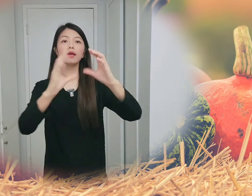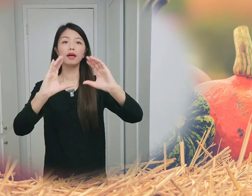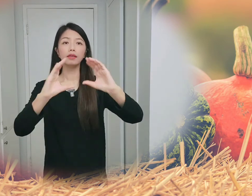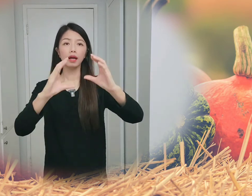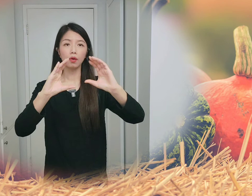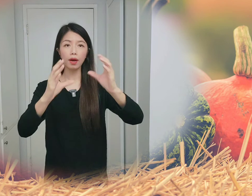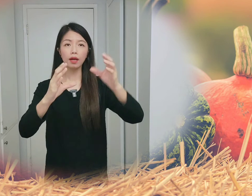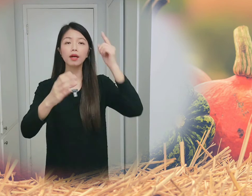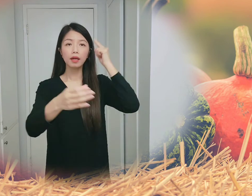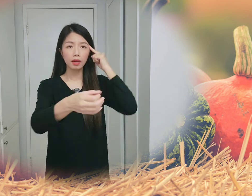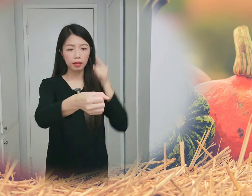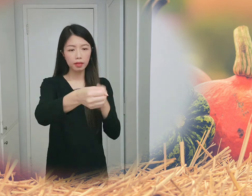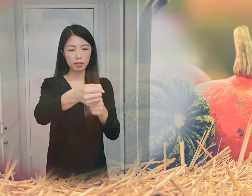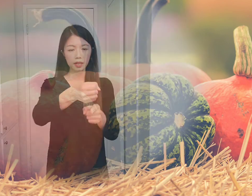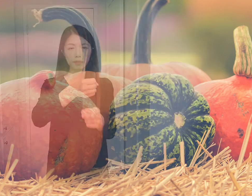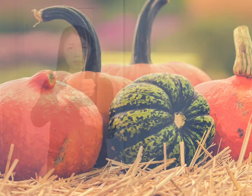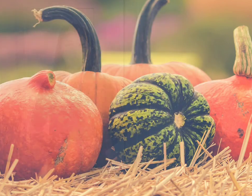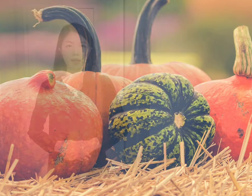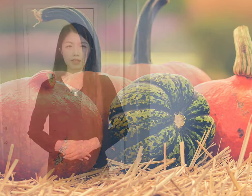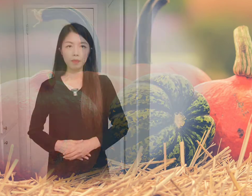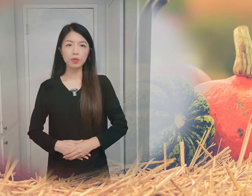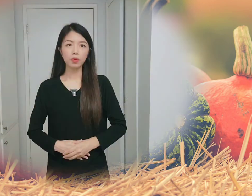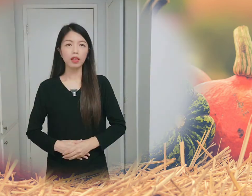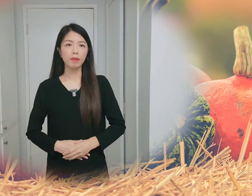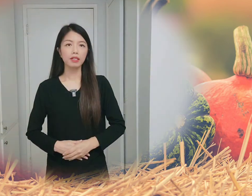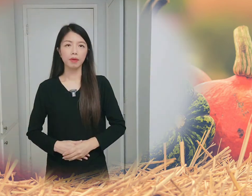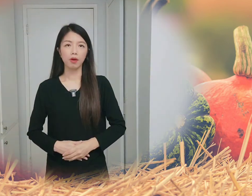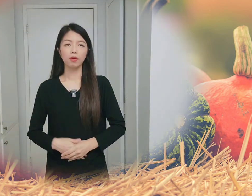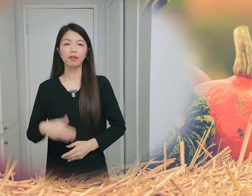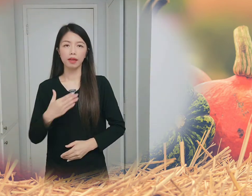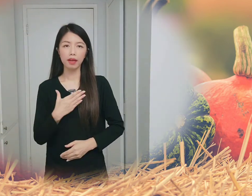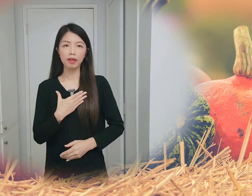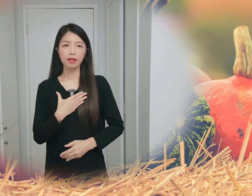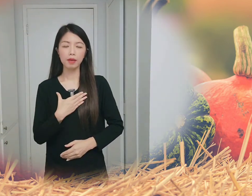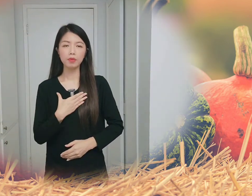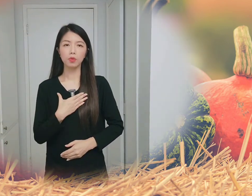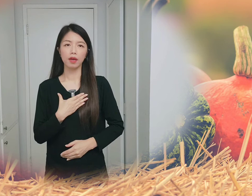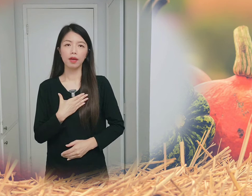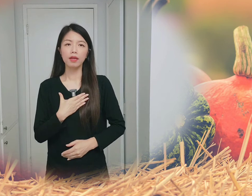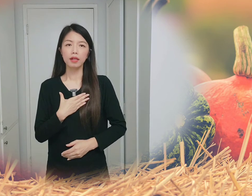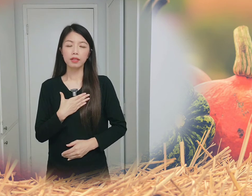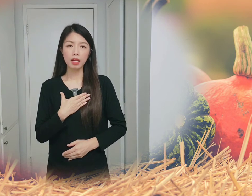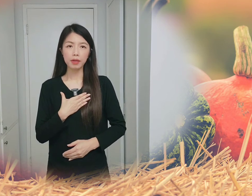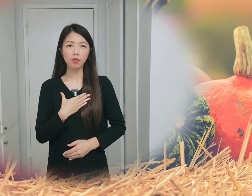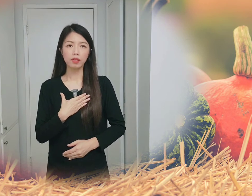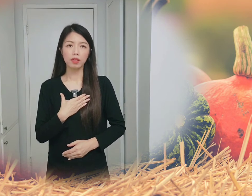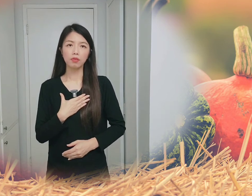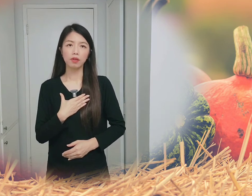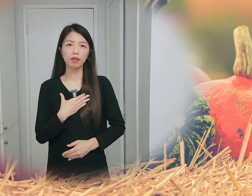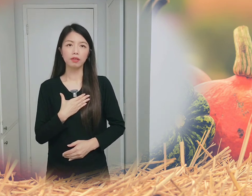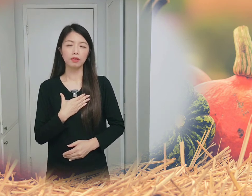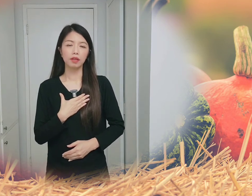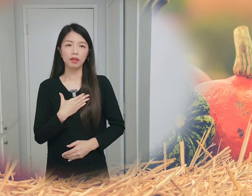주님의 나라와 뜻이 나의 삶 속에 임하시며 나의 삶 속에 일단 삶이라고 하는